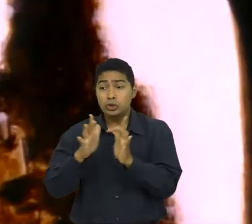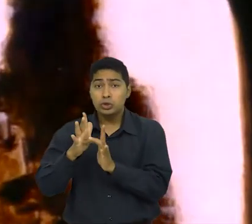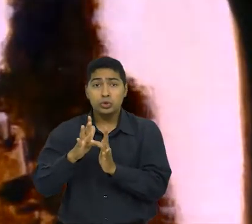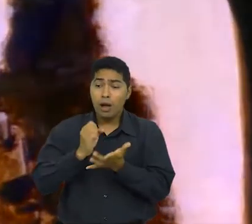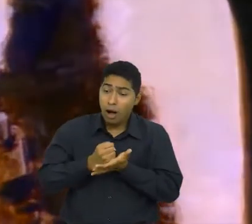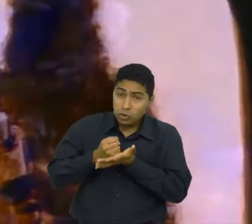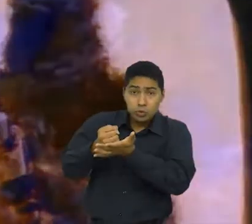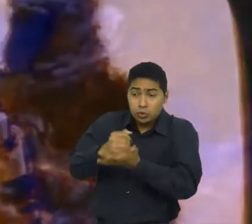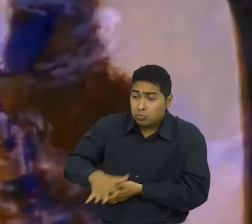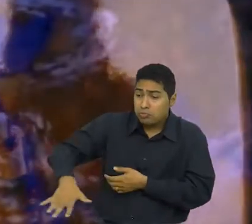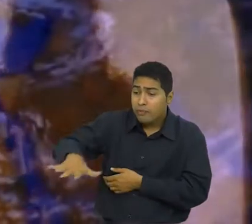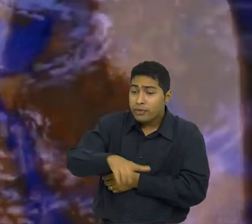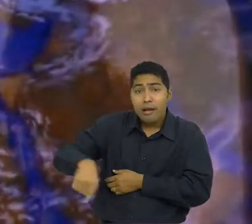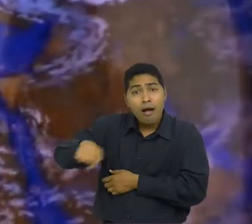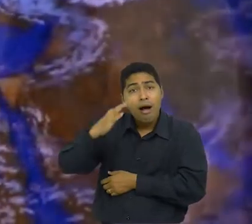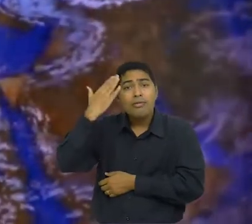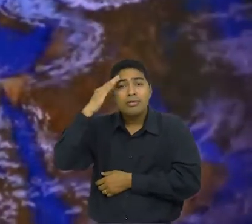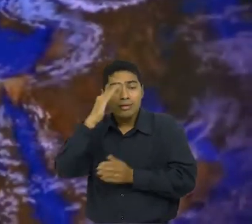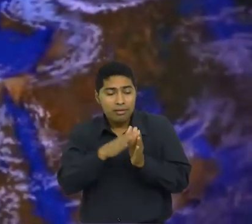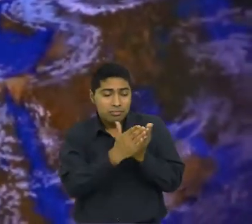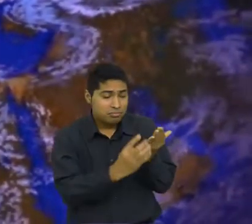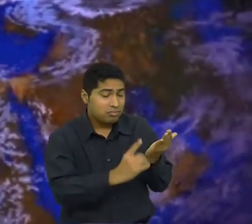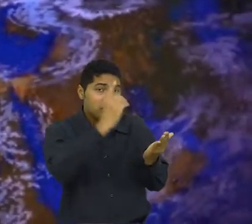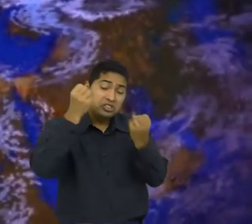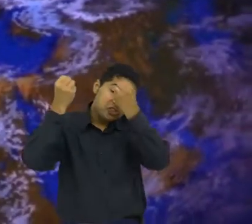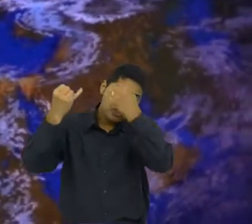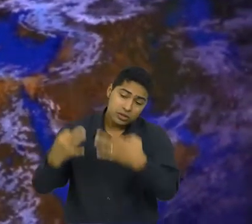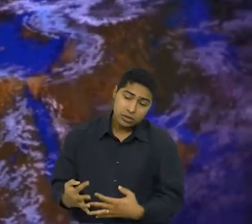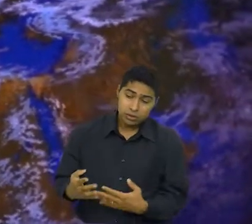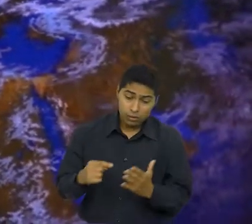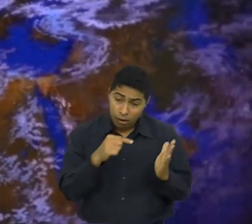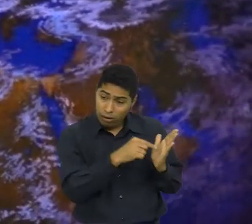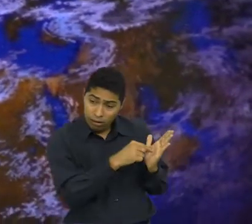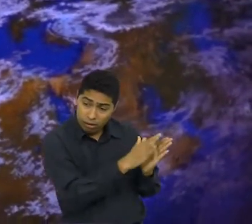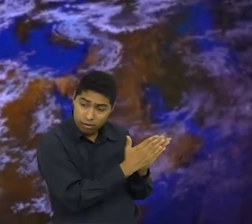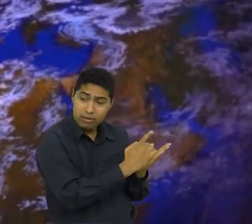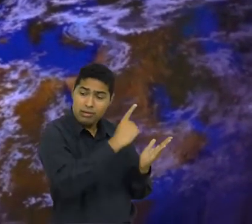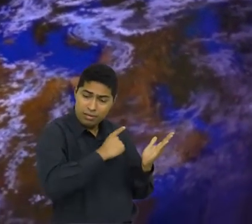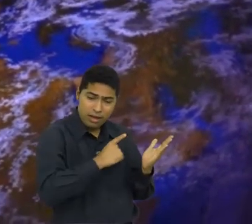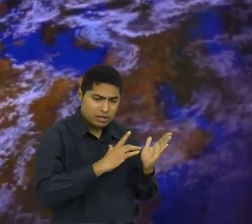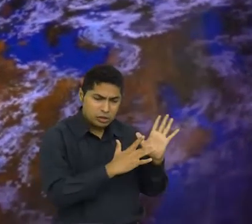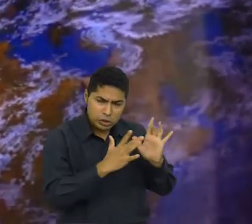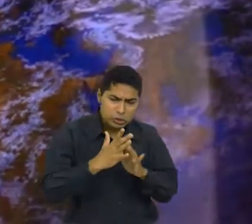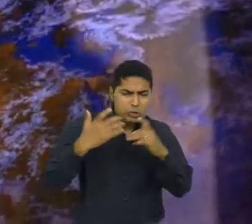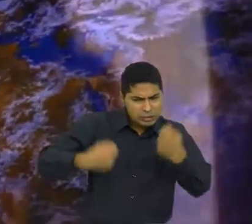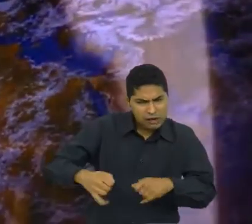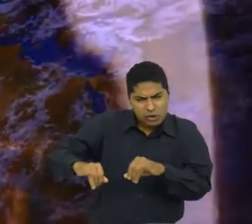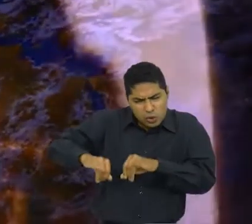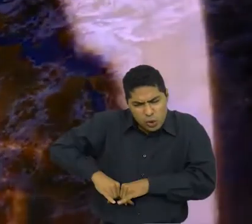as Escrituras, dizendo-lhes: está escrito que Cristo precisaria sofrer, ressuscitar dos mortos no 3º dia, e